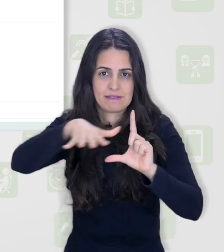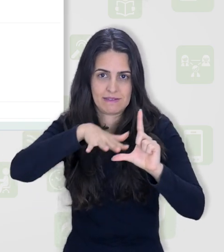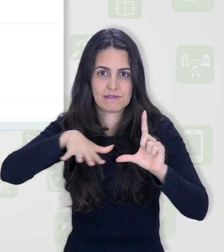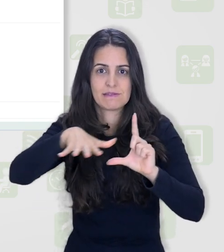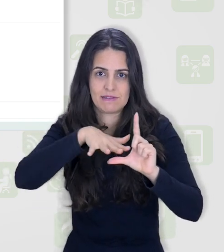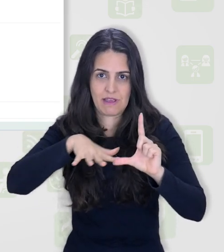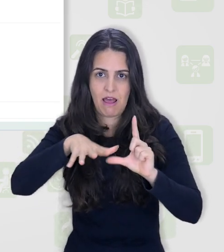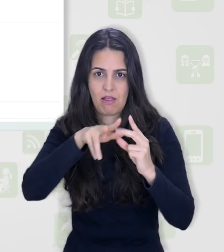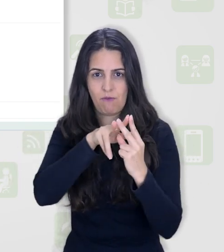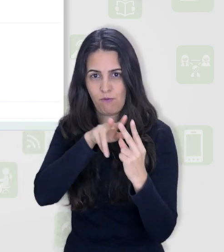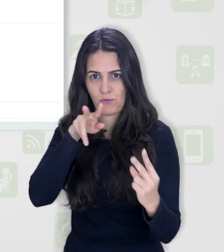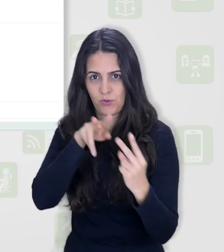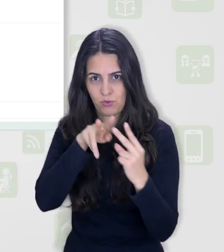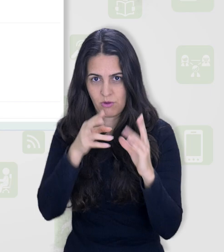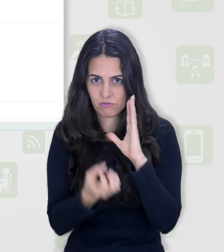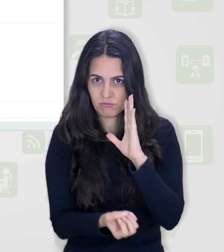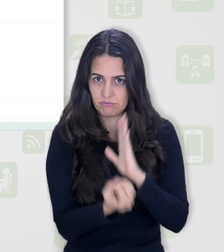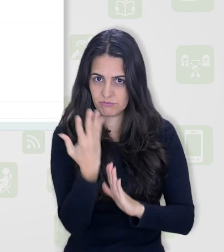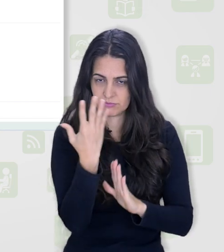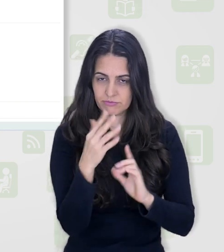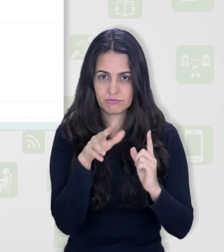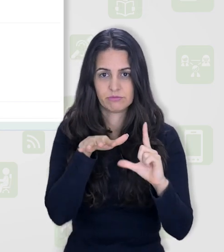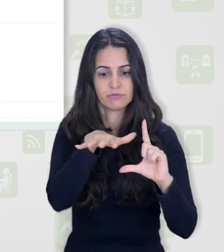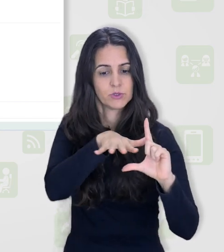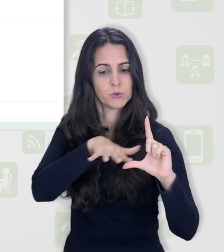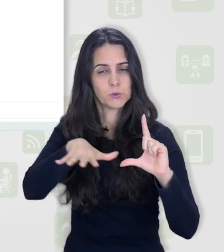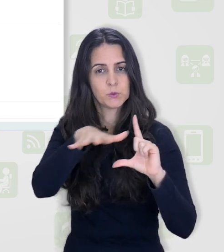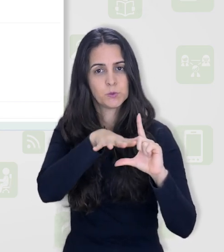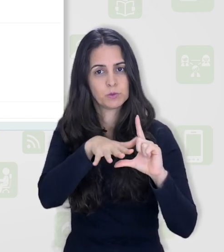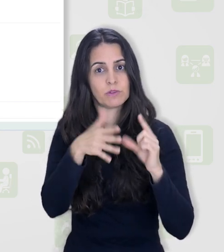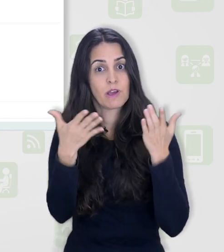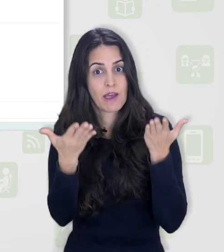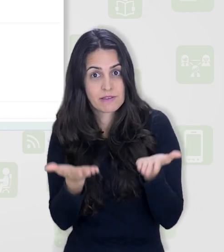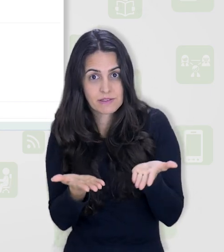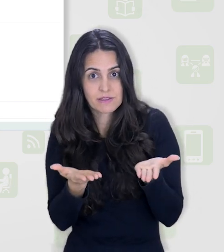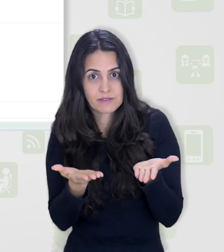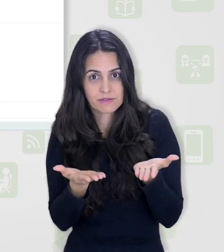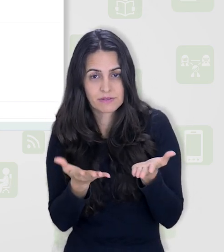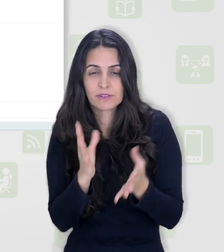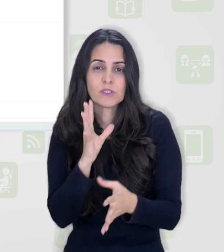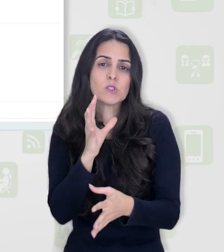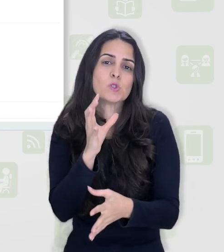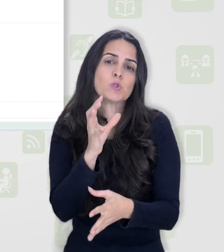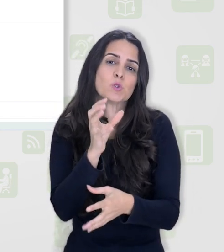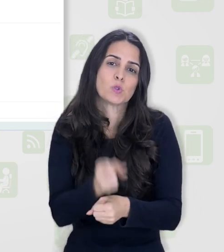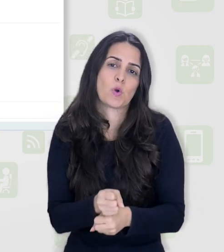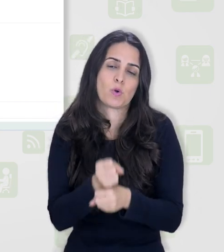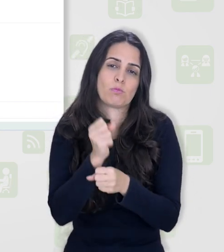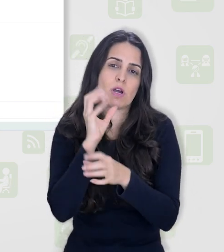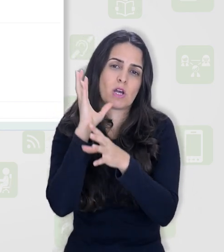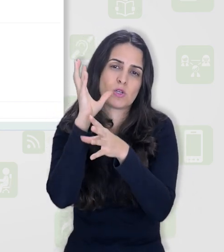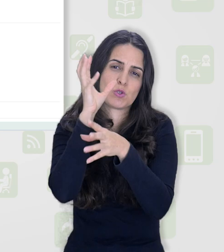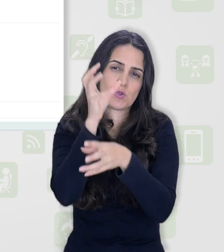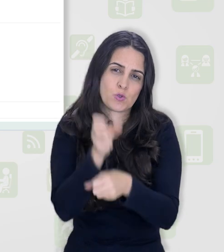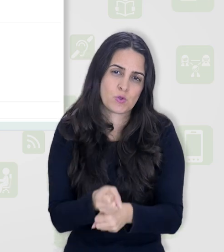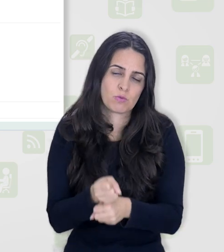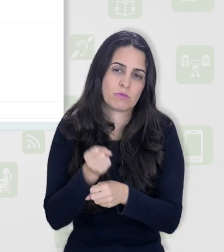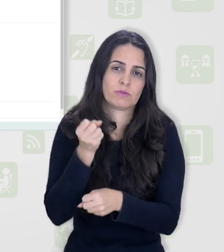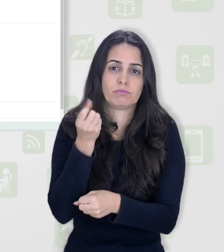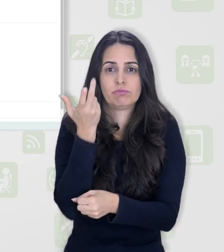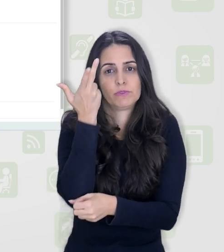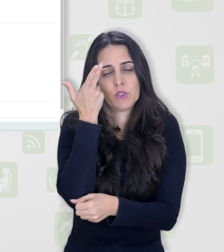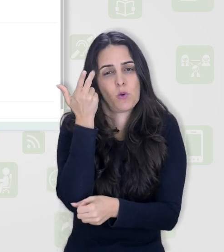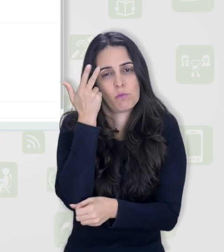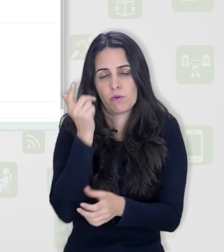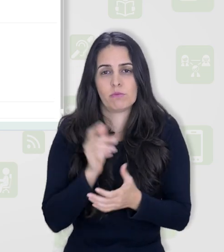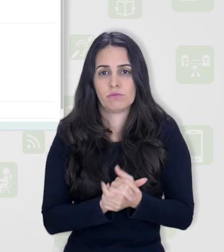virtual é criada ela vem com essa forma de agregação que é a soma natural e aí como você já sabe de